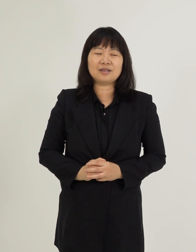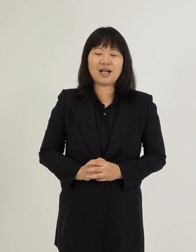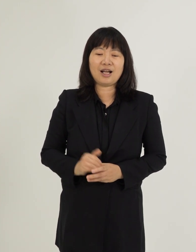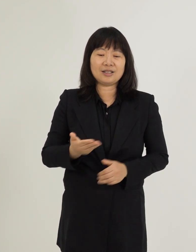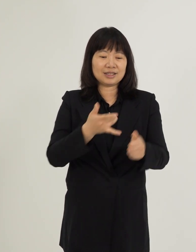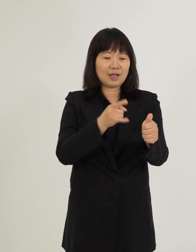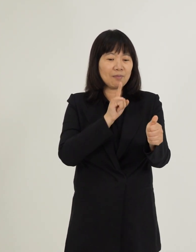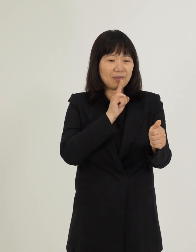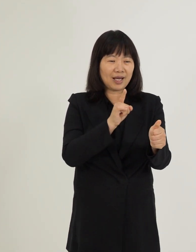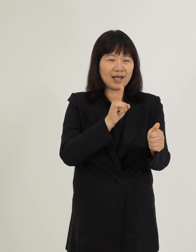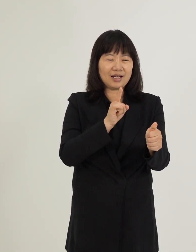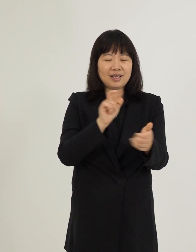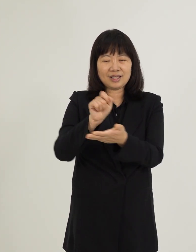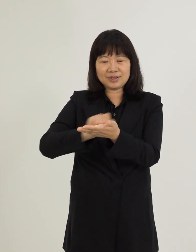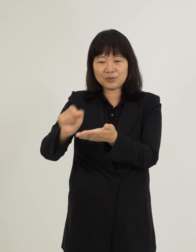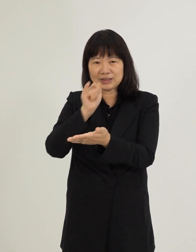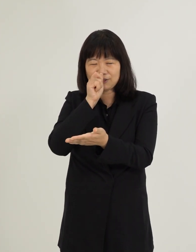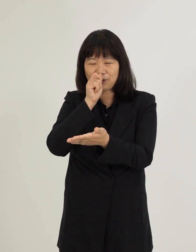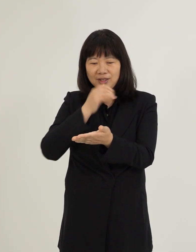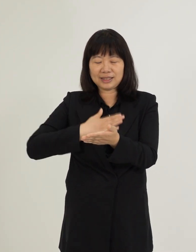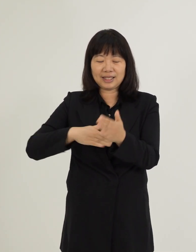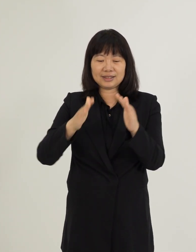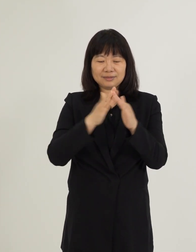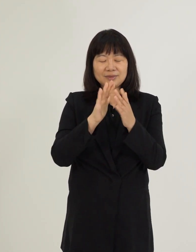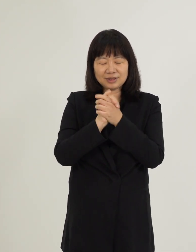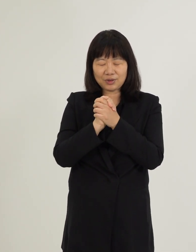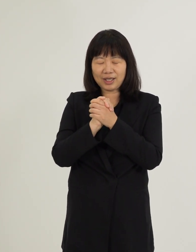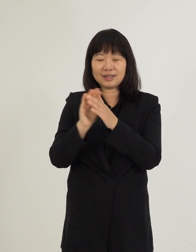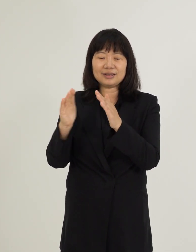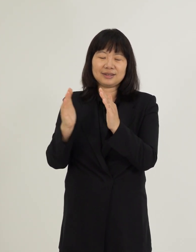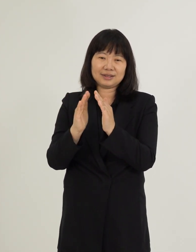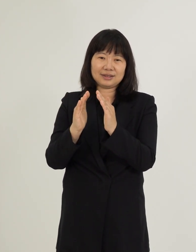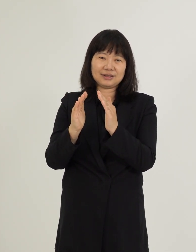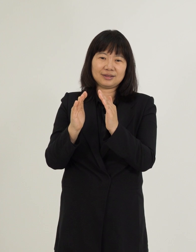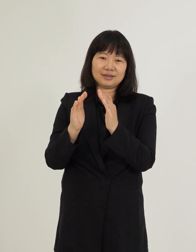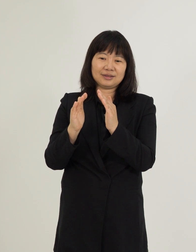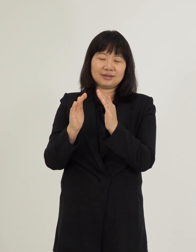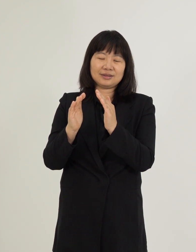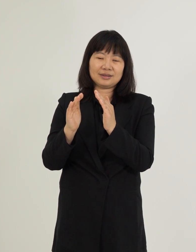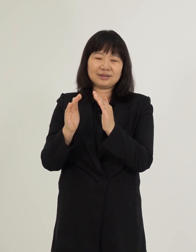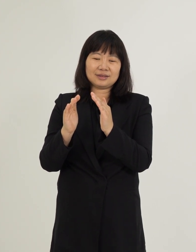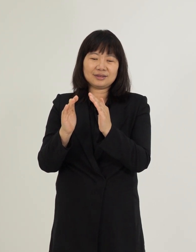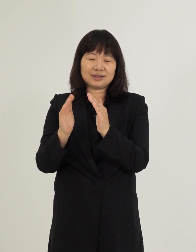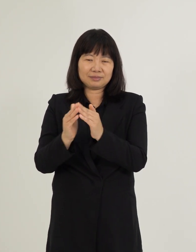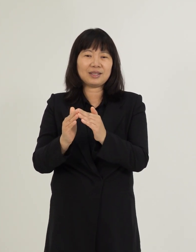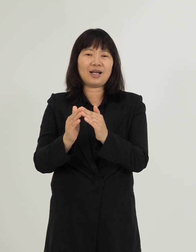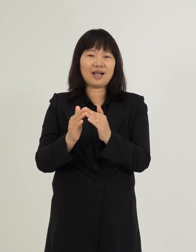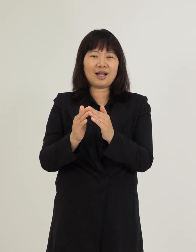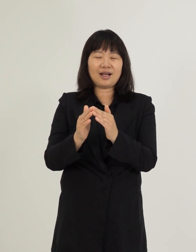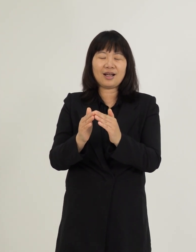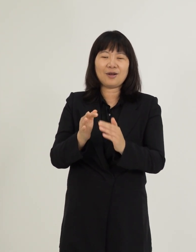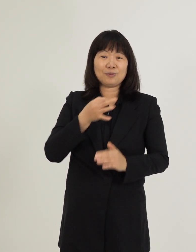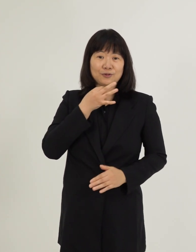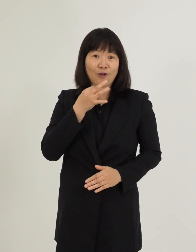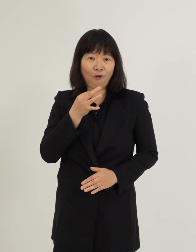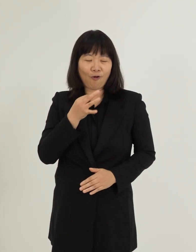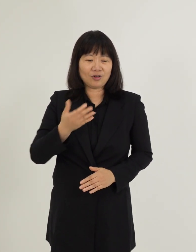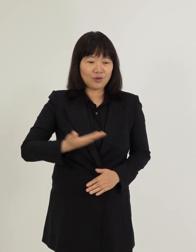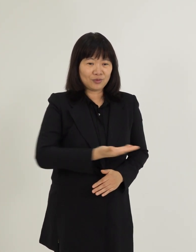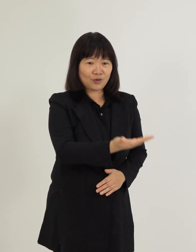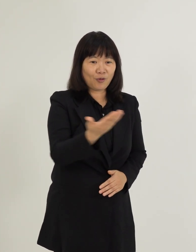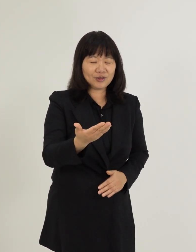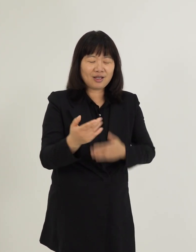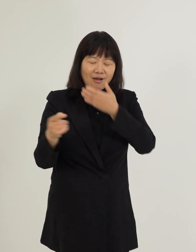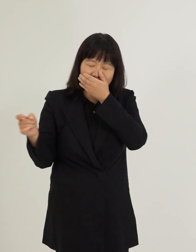그들에게 이르되 기록된 바 내 집은 기도하는 집이라 일컬음을 받으리라 하였거늘 너희는